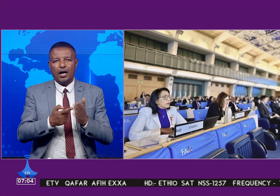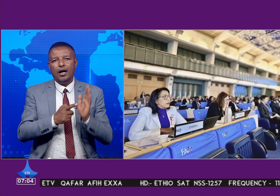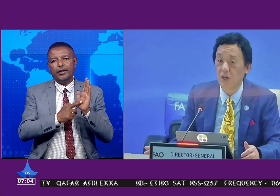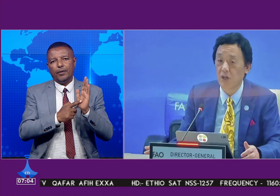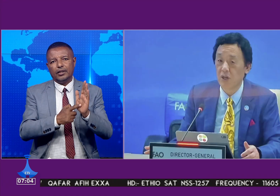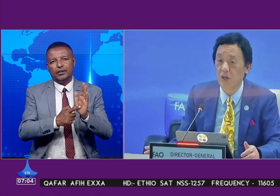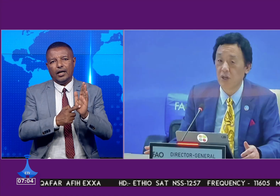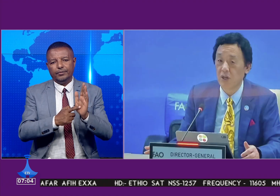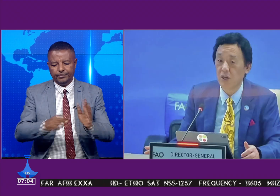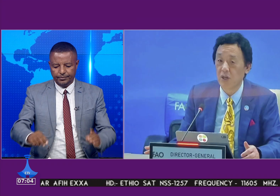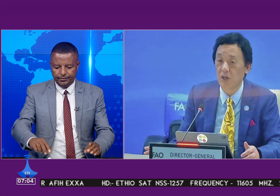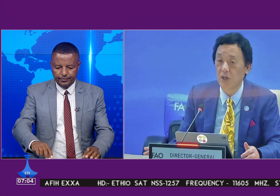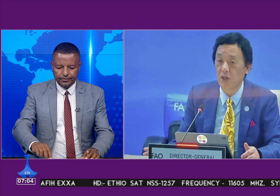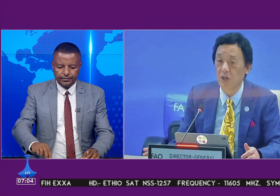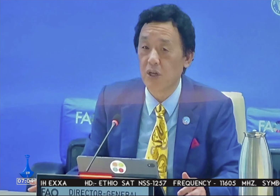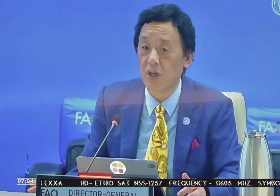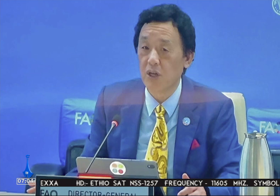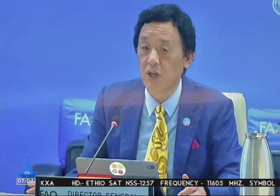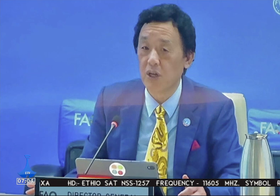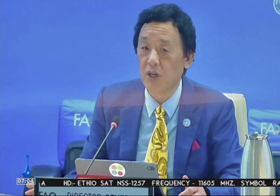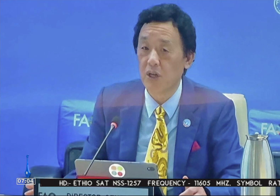መረጃ ያመለክታል።